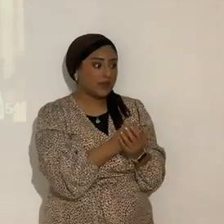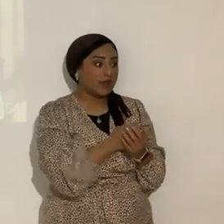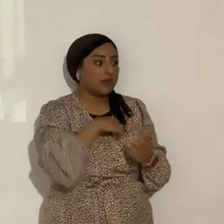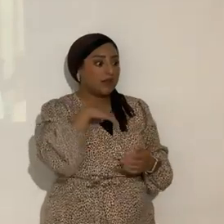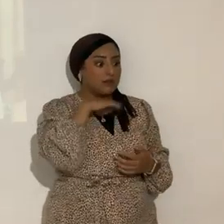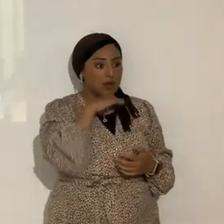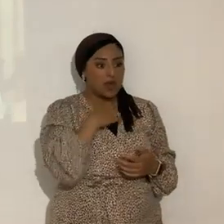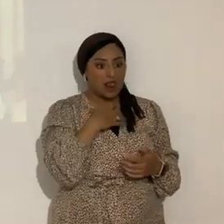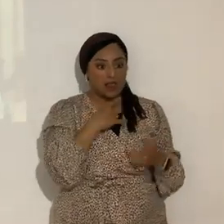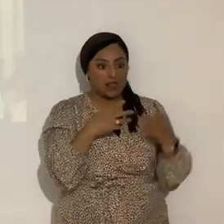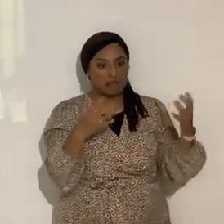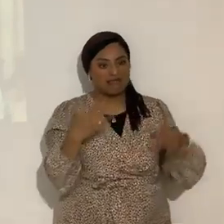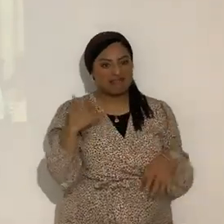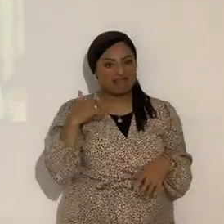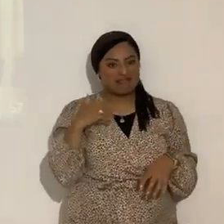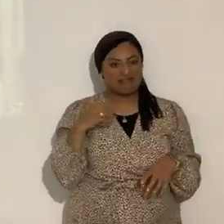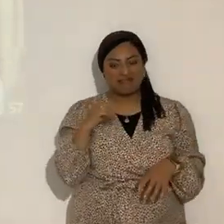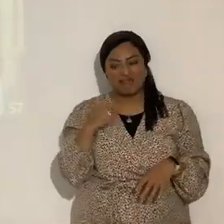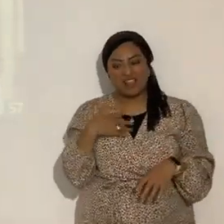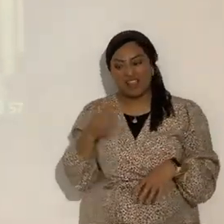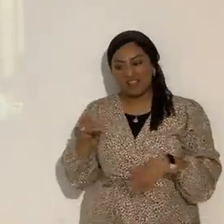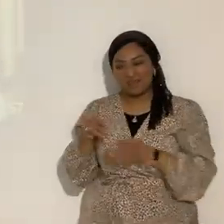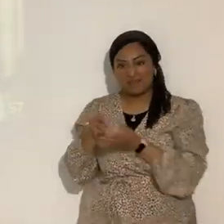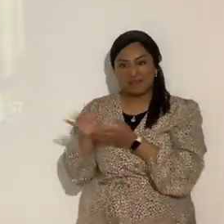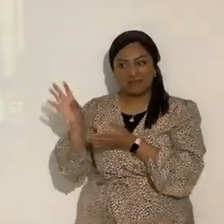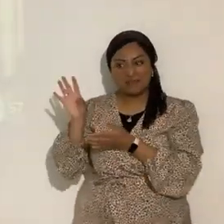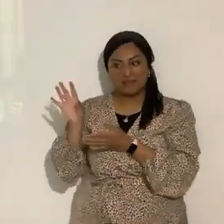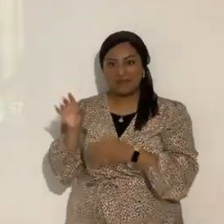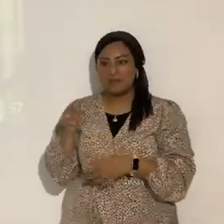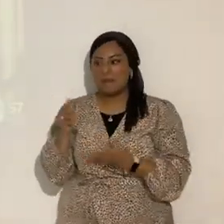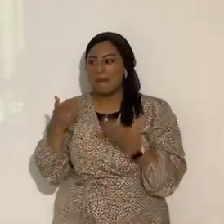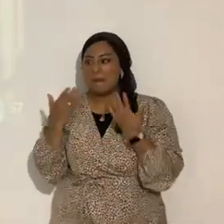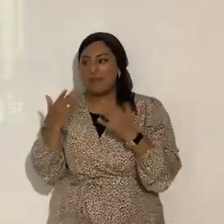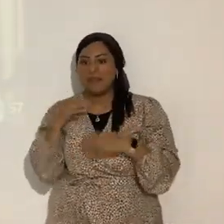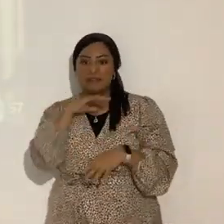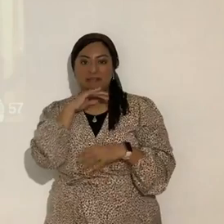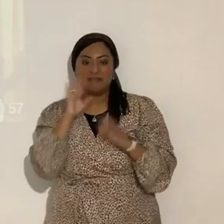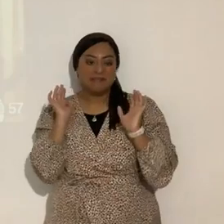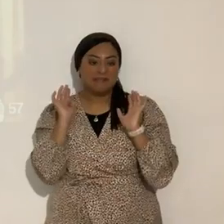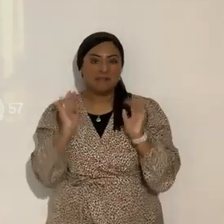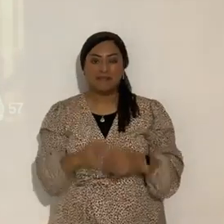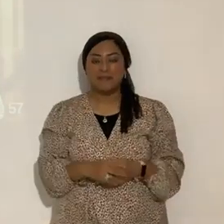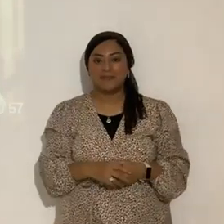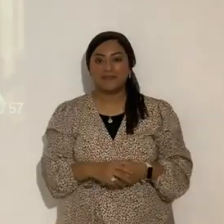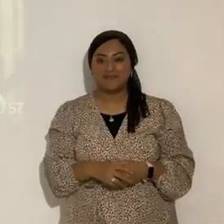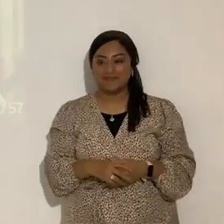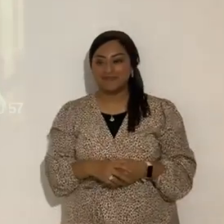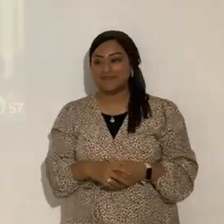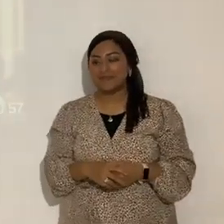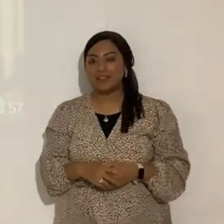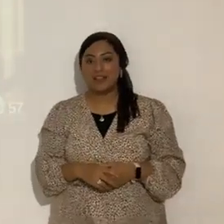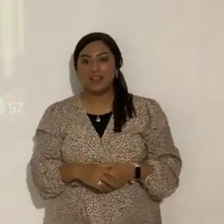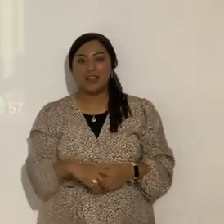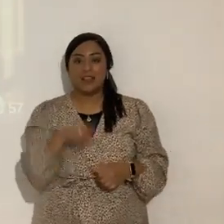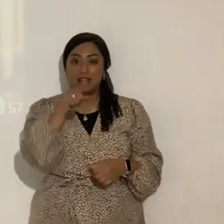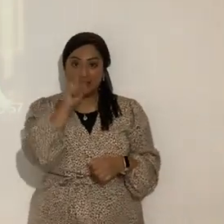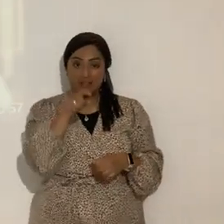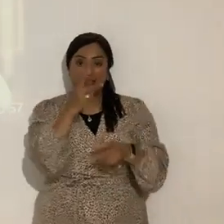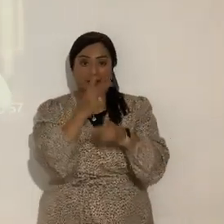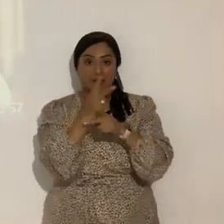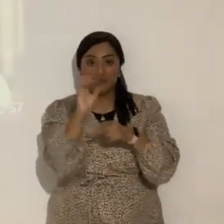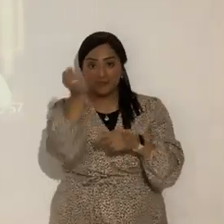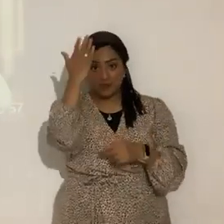gustan mucho, bácala, uy chila, apesta eso a no sé qué, ¿sí? vas a tener que guardar el